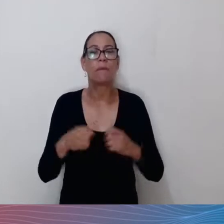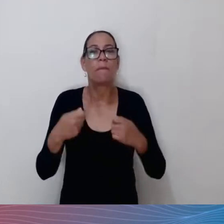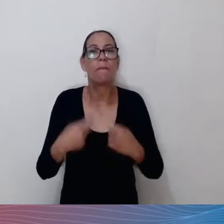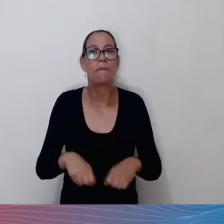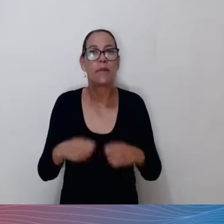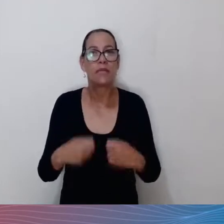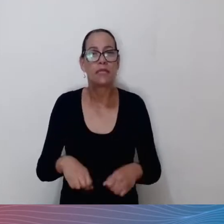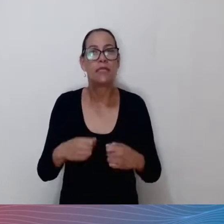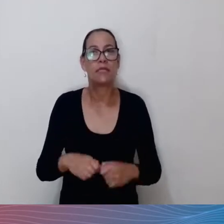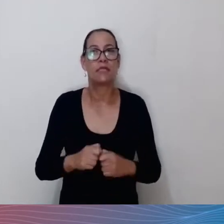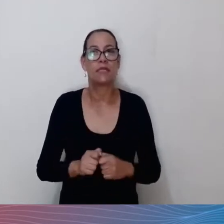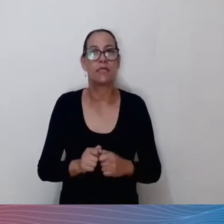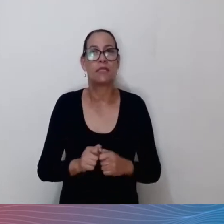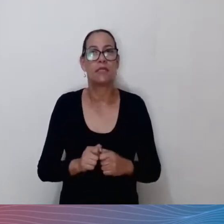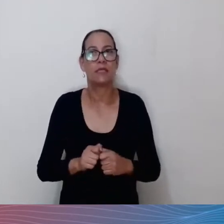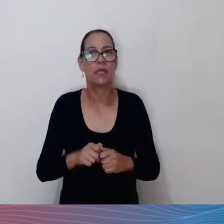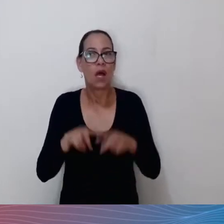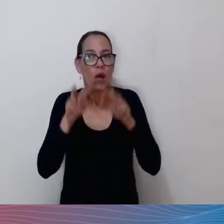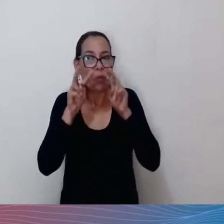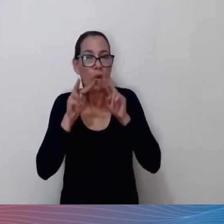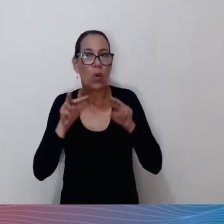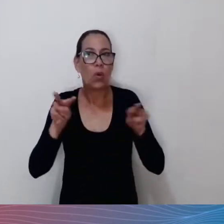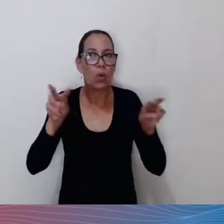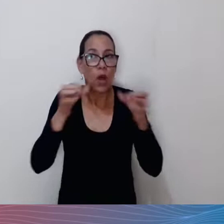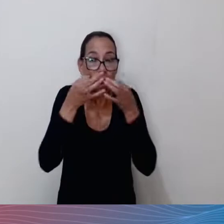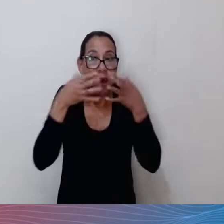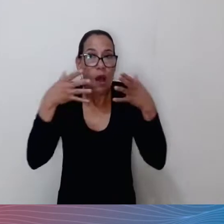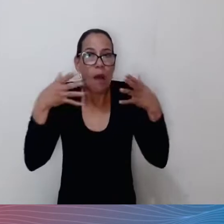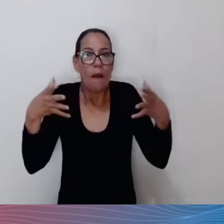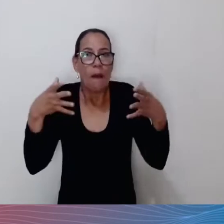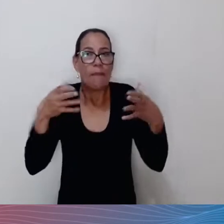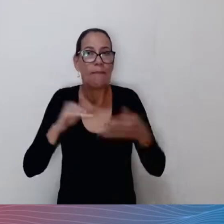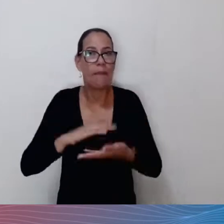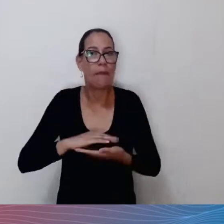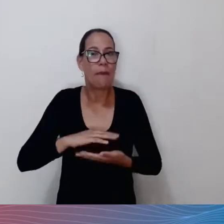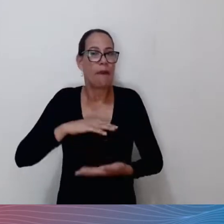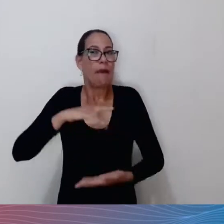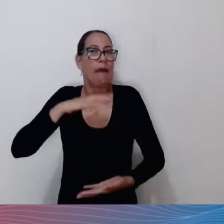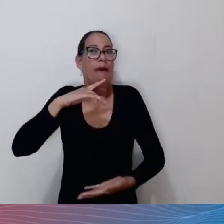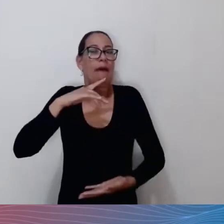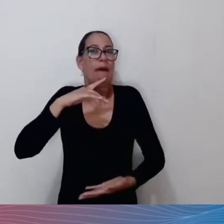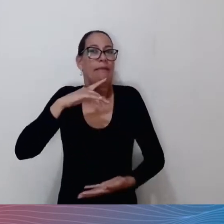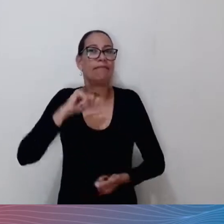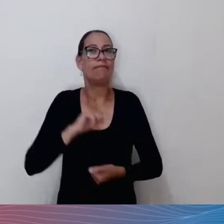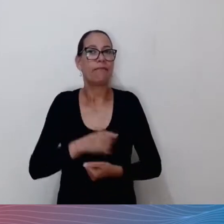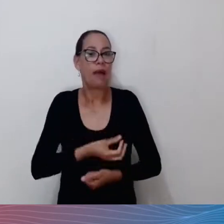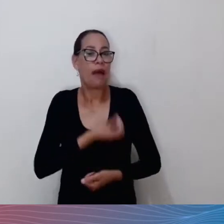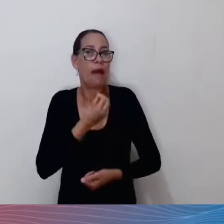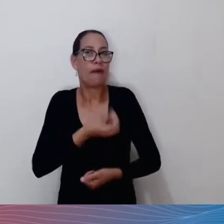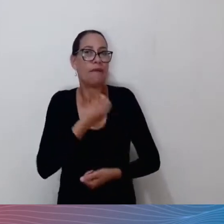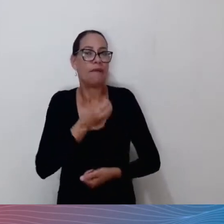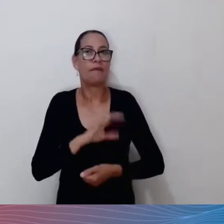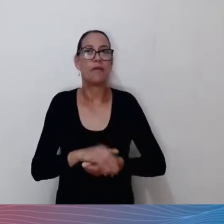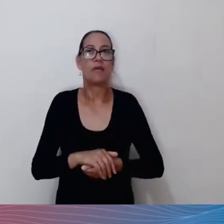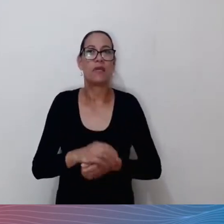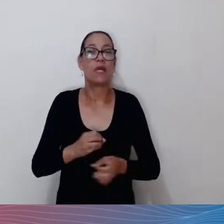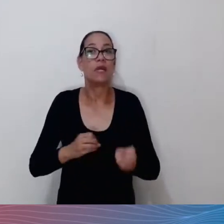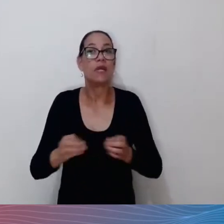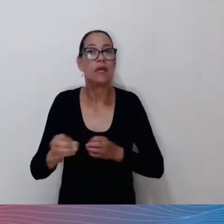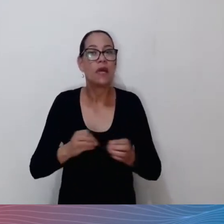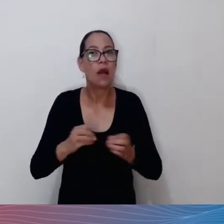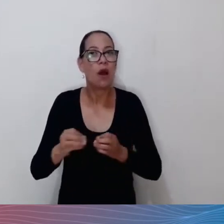vida, maturidade de vida e também da obra. Levar o evangelho para frente. Fazer a obra do